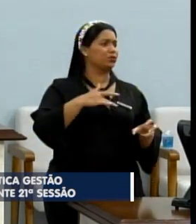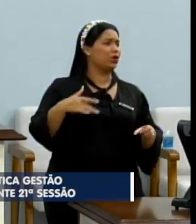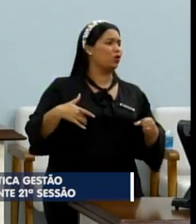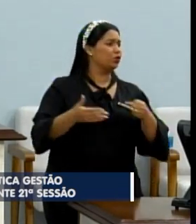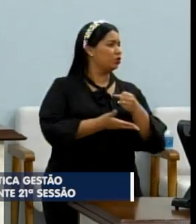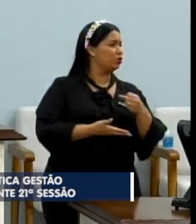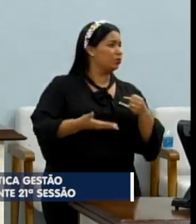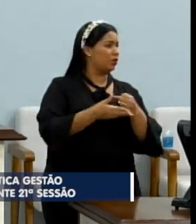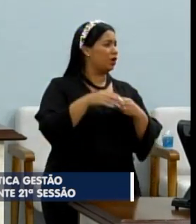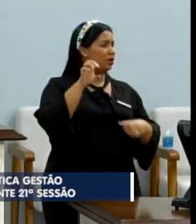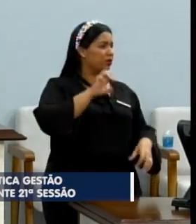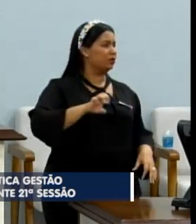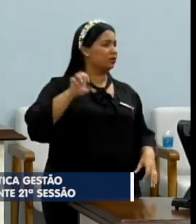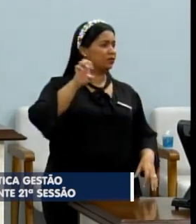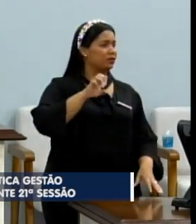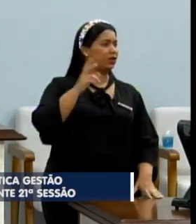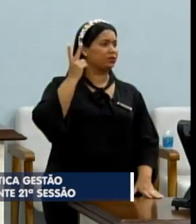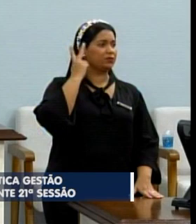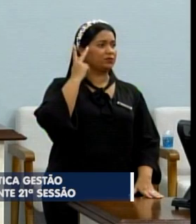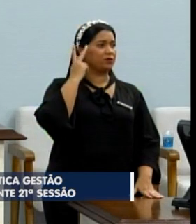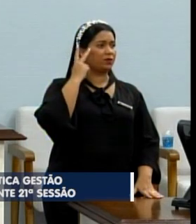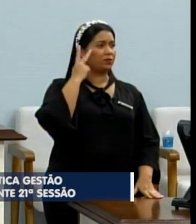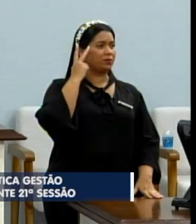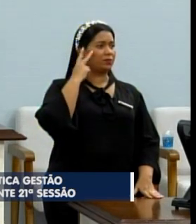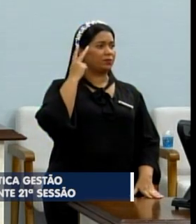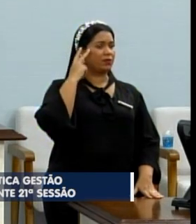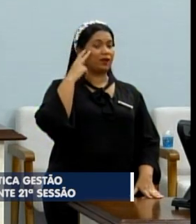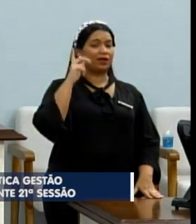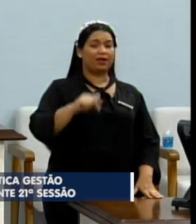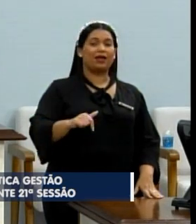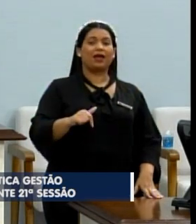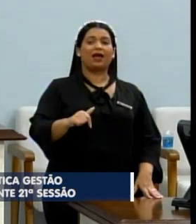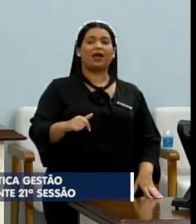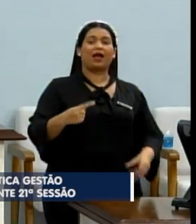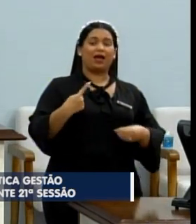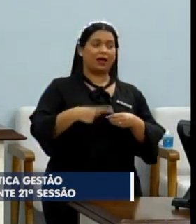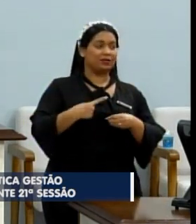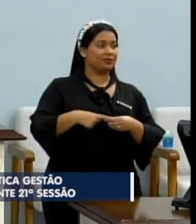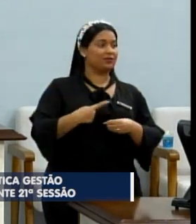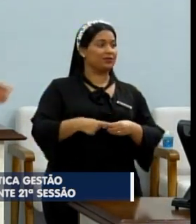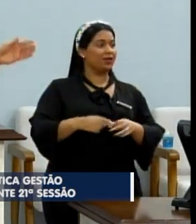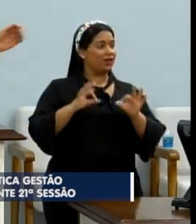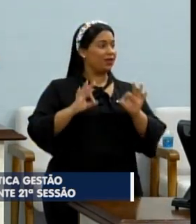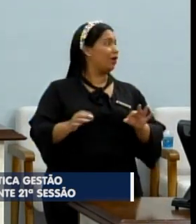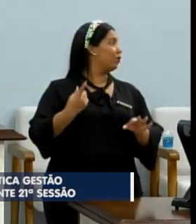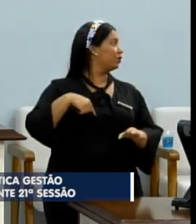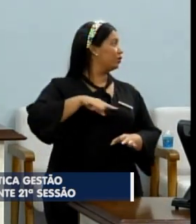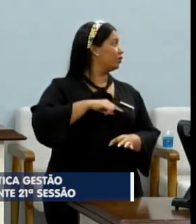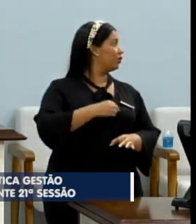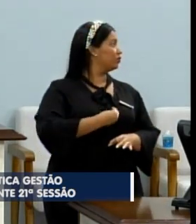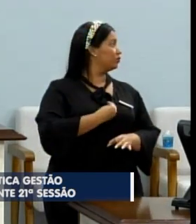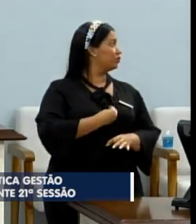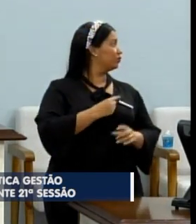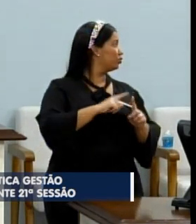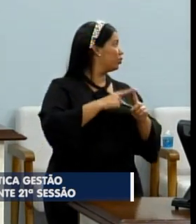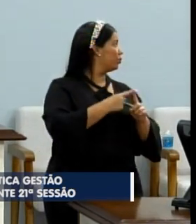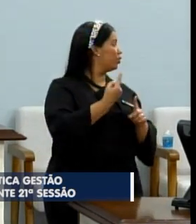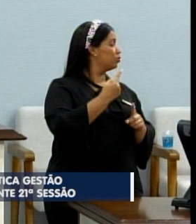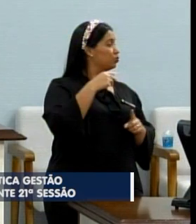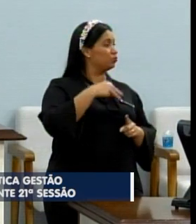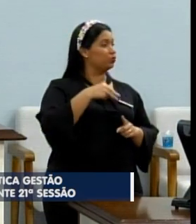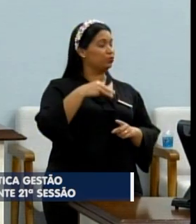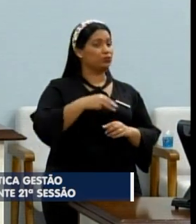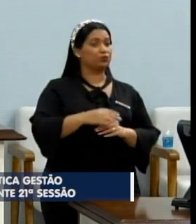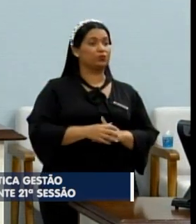do Estado de São Paulo Então essa é a cidade Real em que a gente vive peça até mais um minuto viu